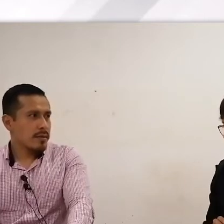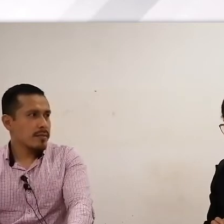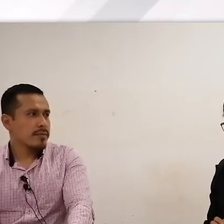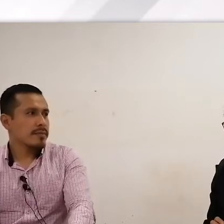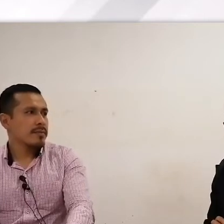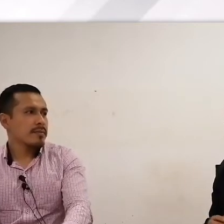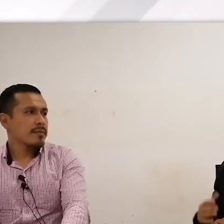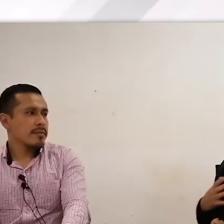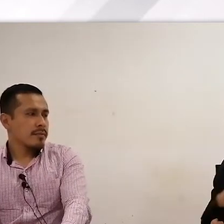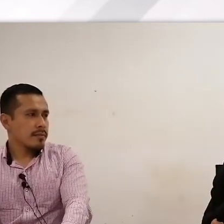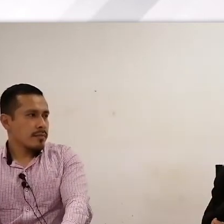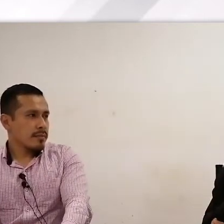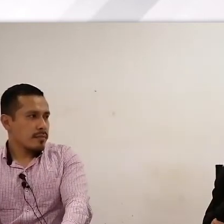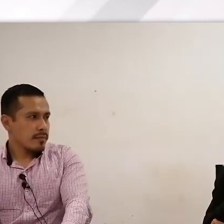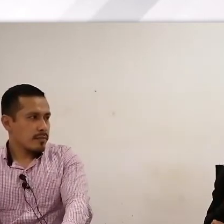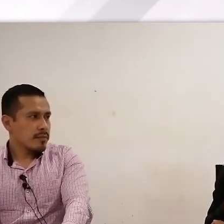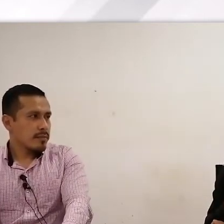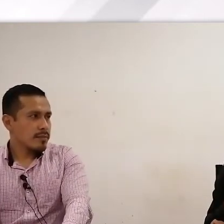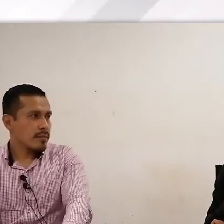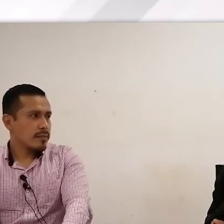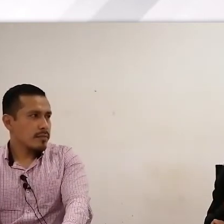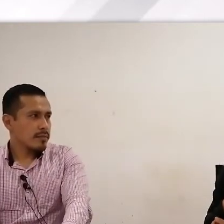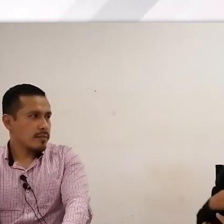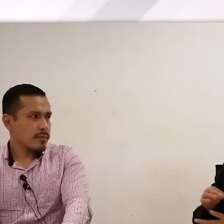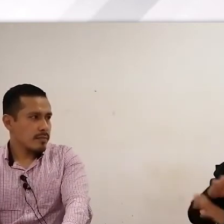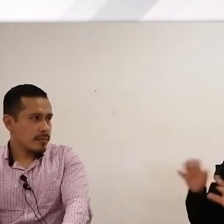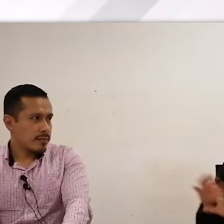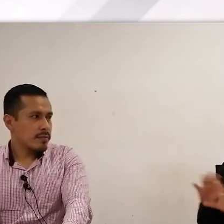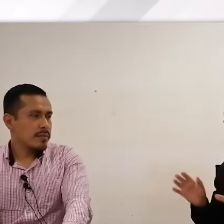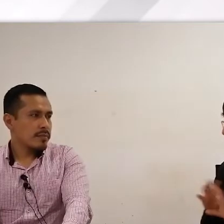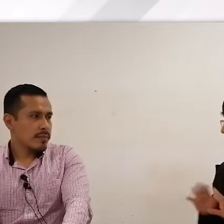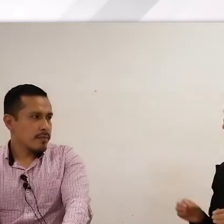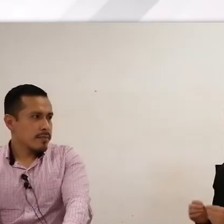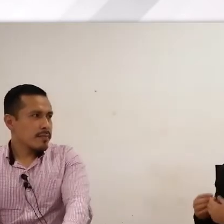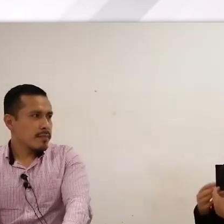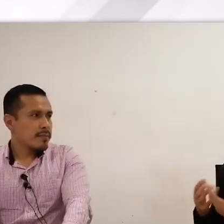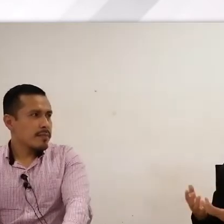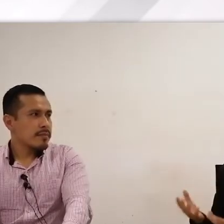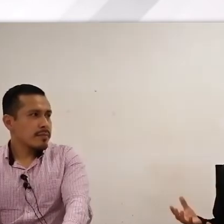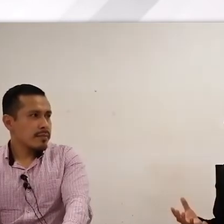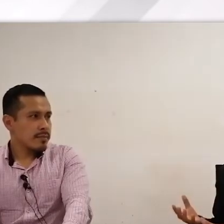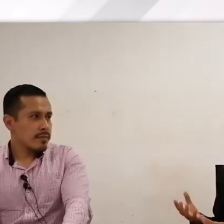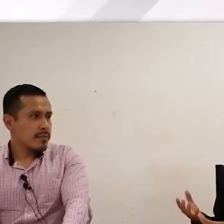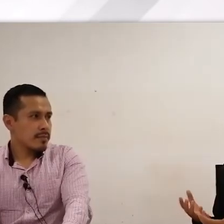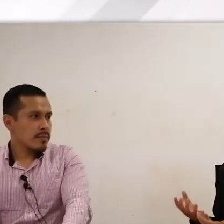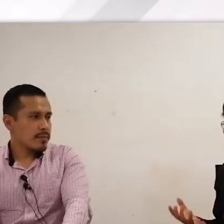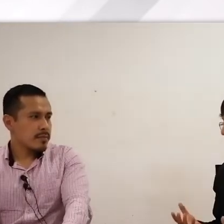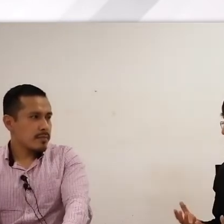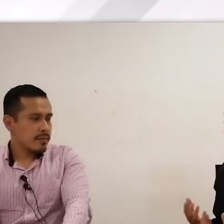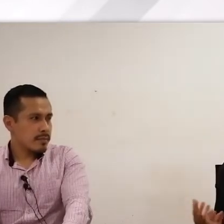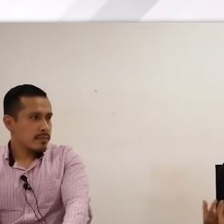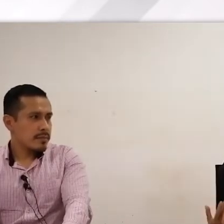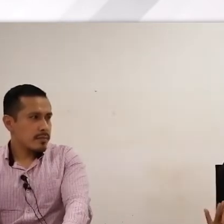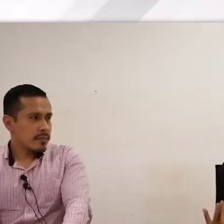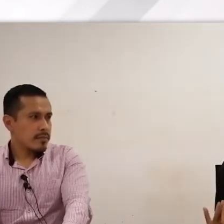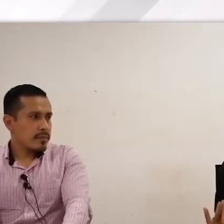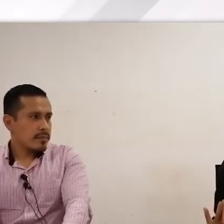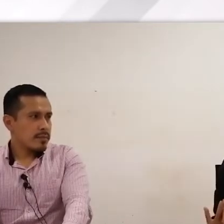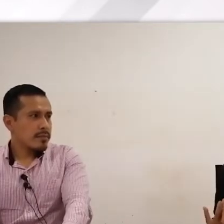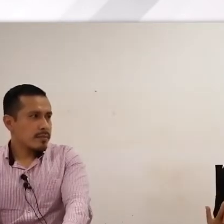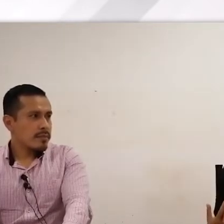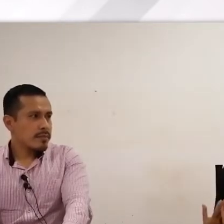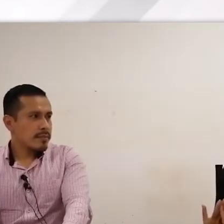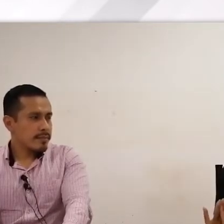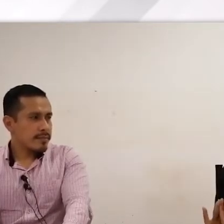escucho mucho y creo que cuando uno tiene un hijo, por el simple hecho de tener un pequeño, que